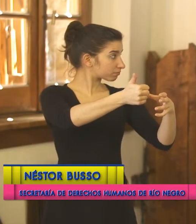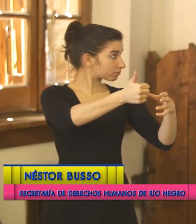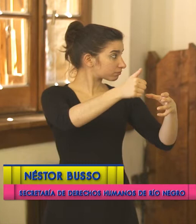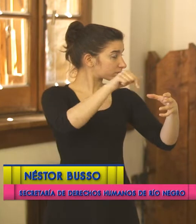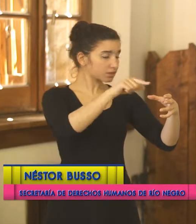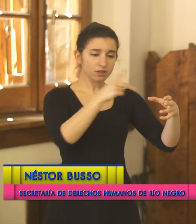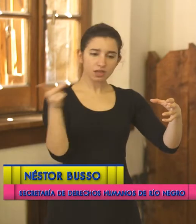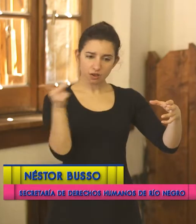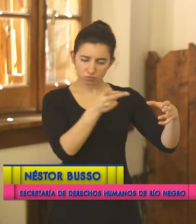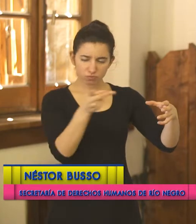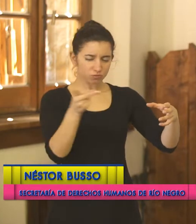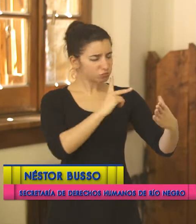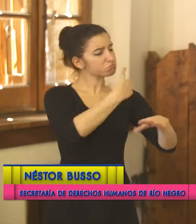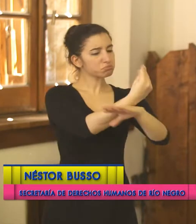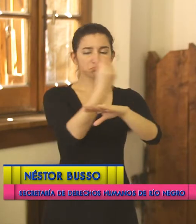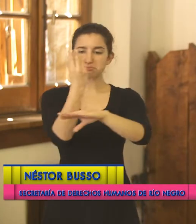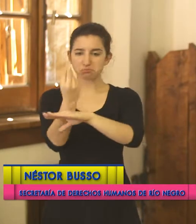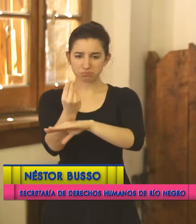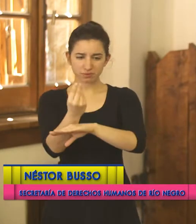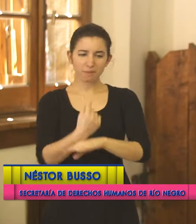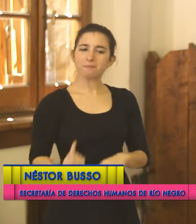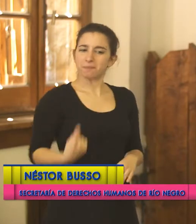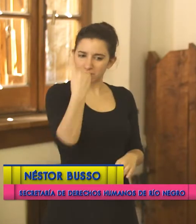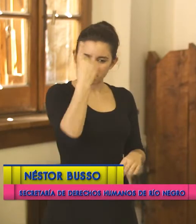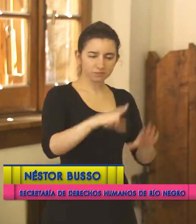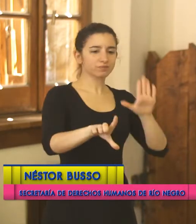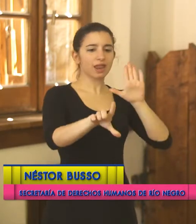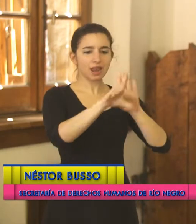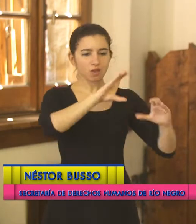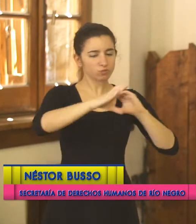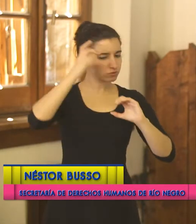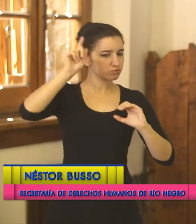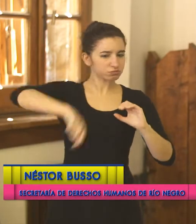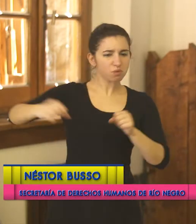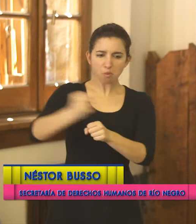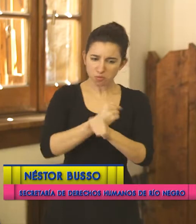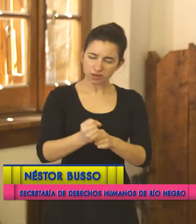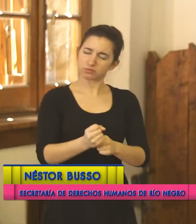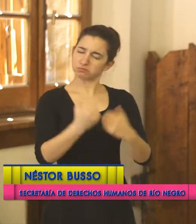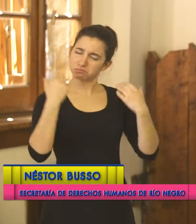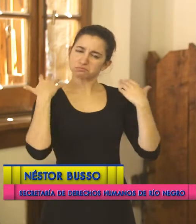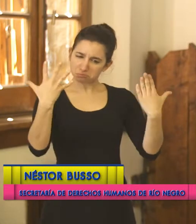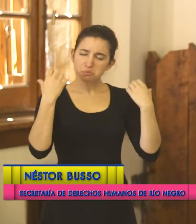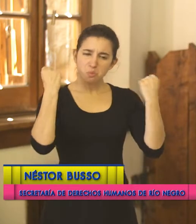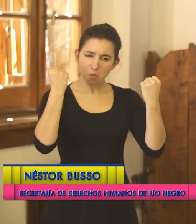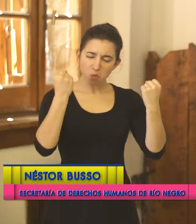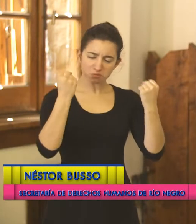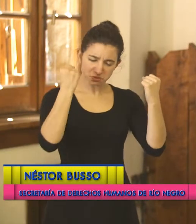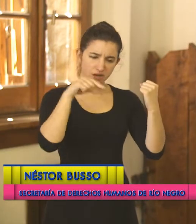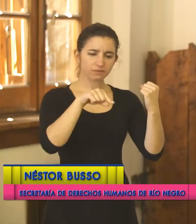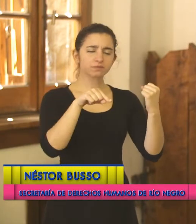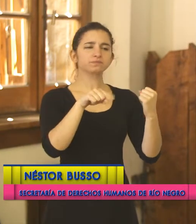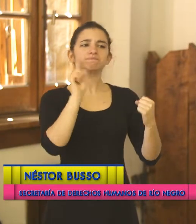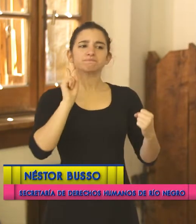en primer lugar quiero decir que celebramos el fallo de la corte Aunque este fallo